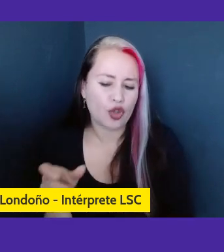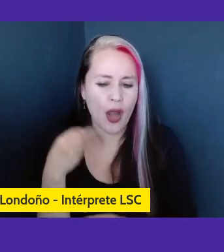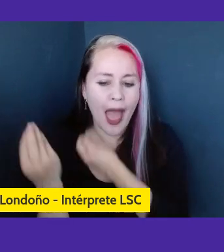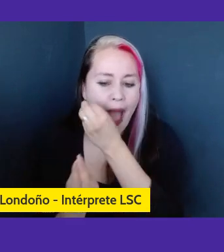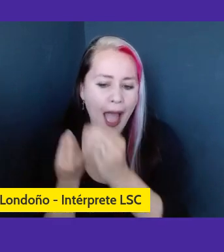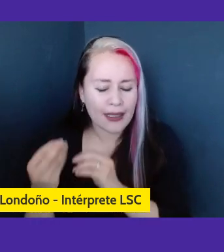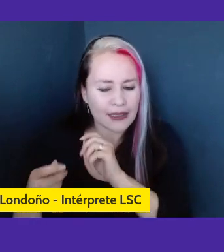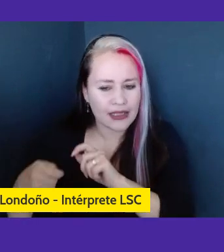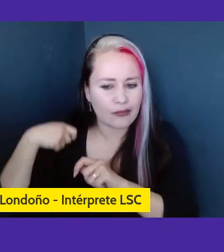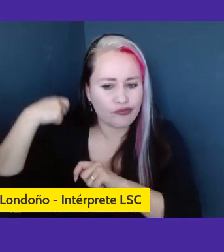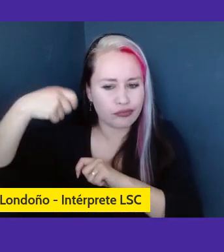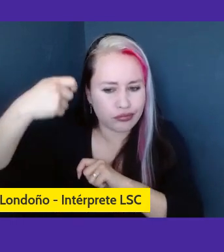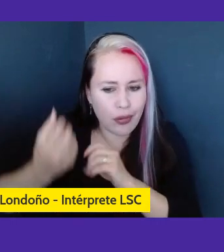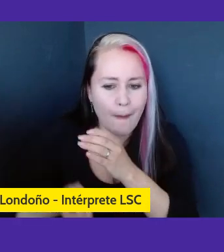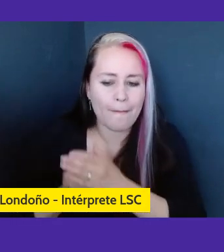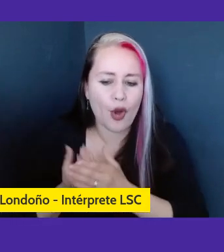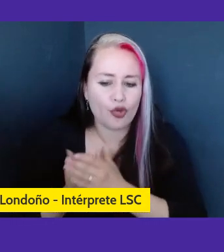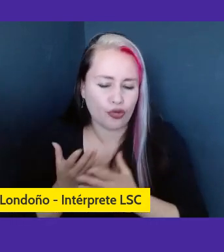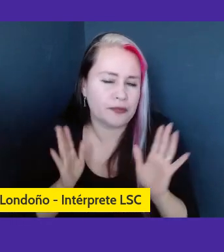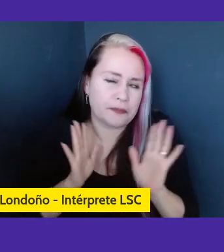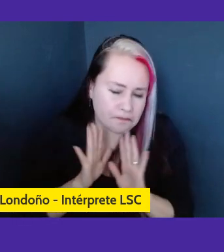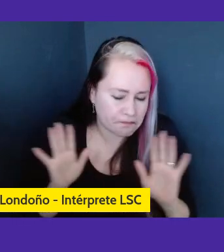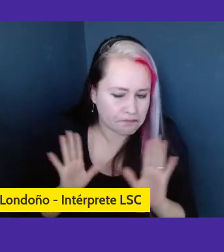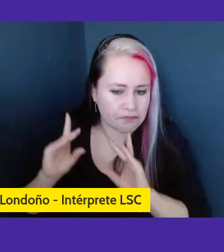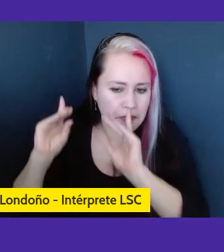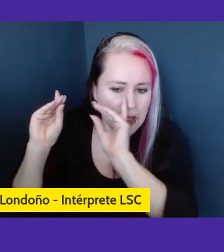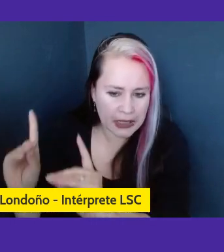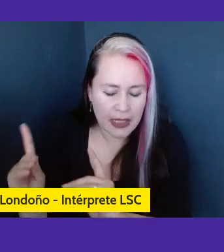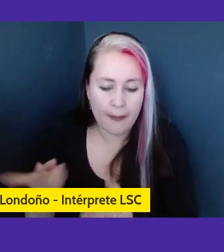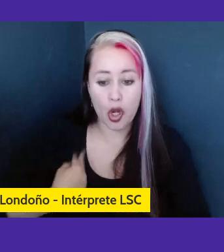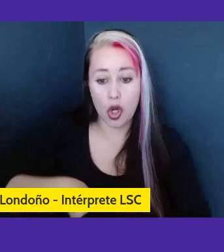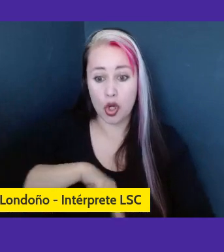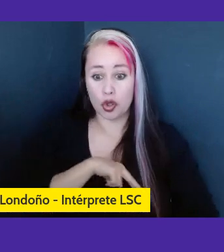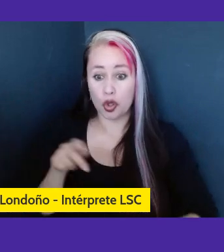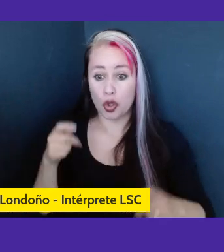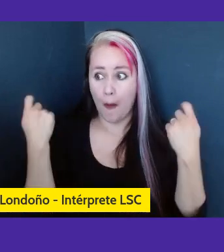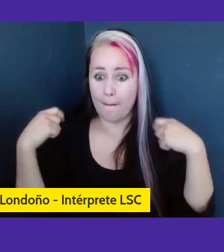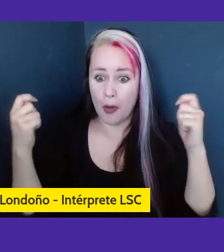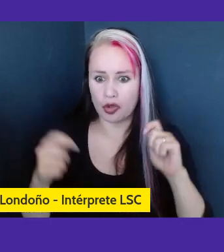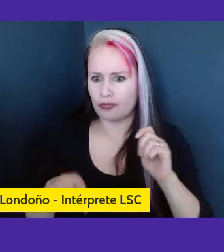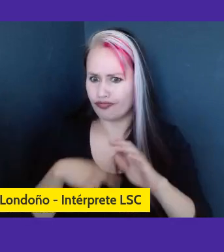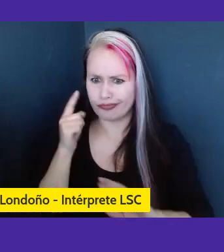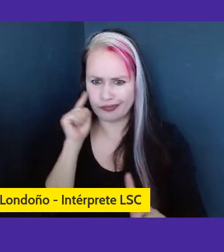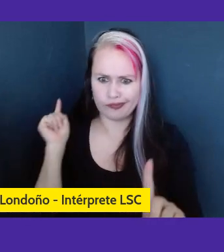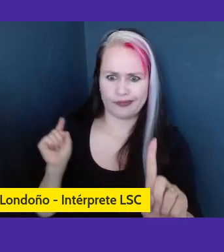pelis comerciales salimos a Theatrical y automáticamente vamos derecho a las plataformas.